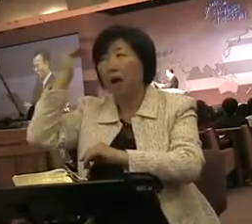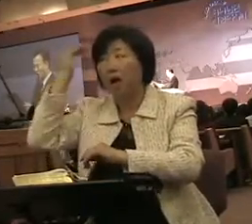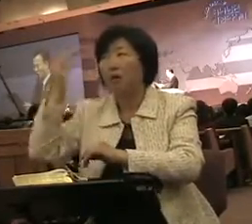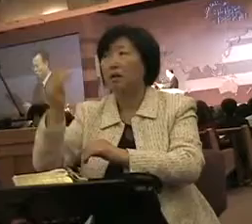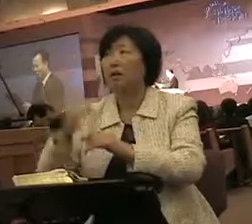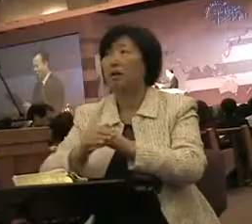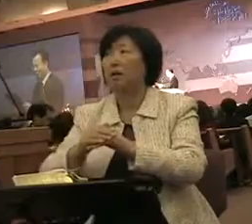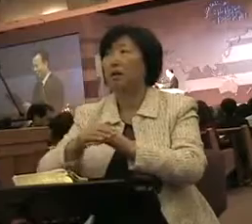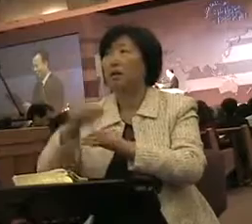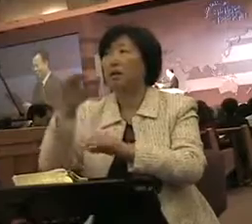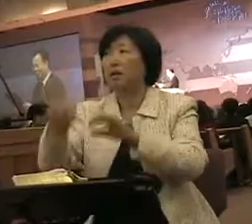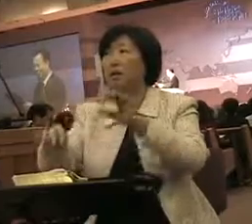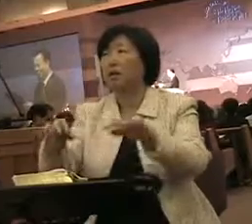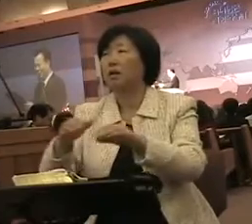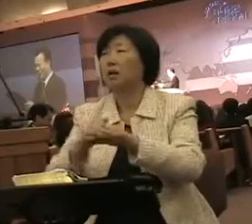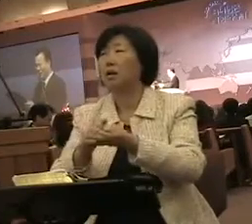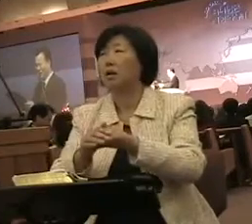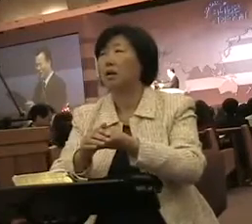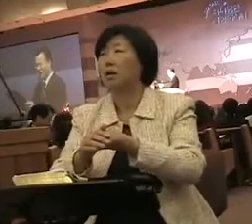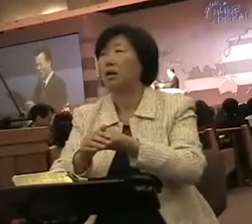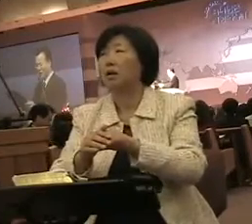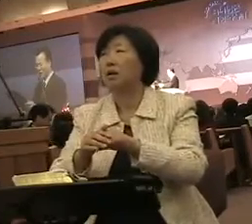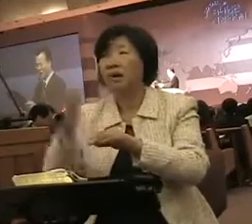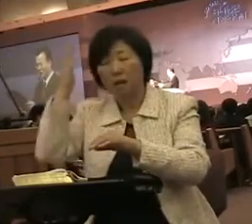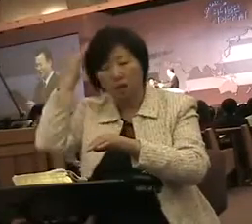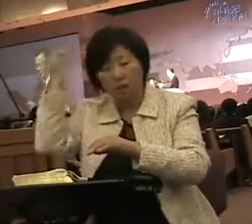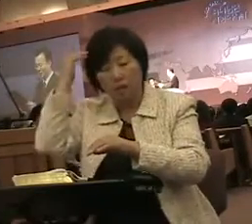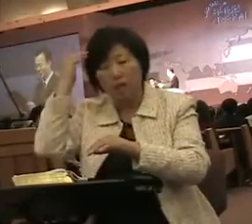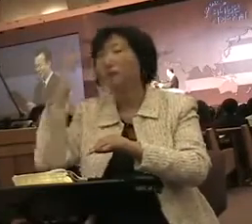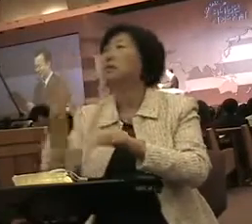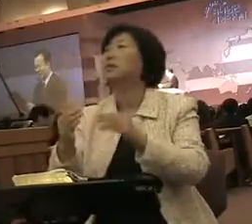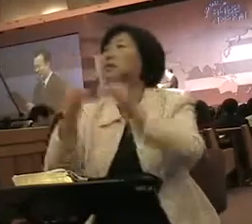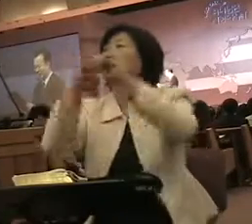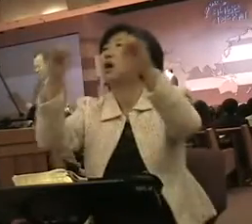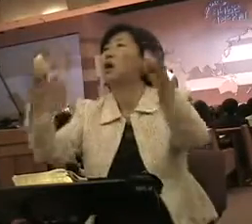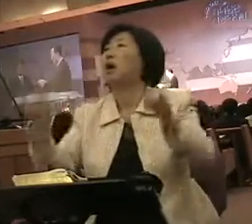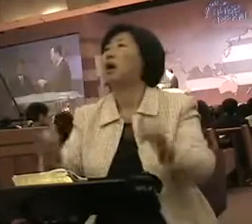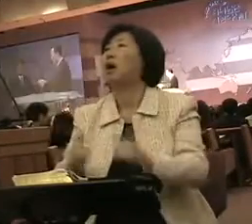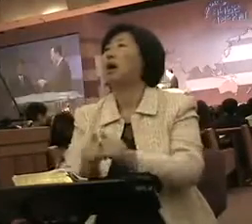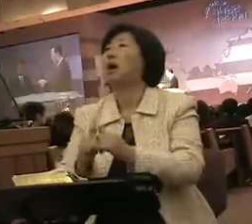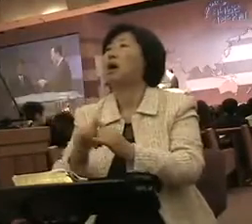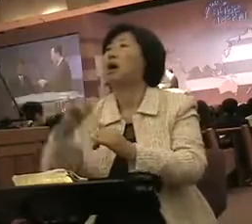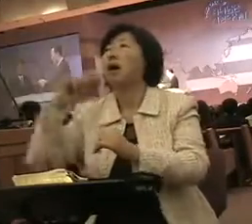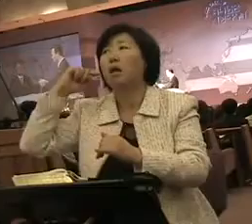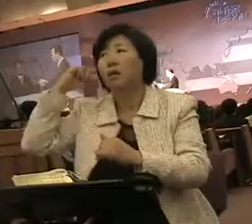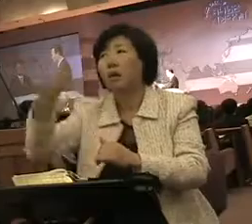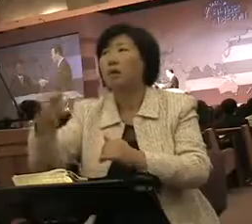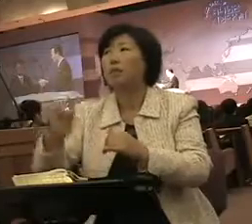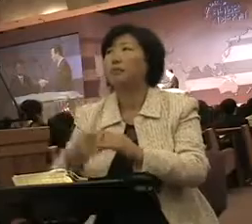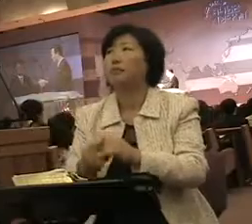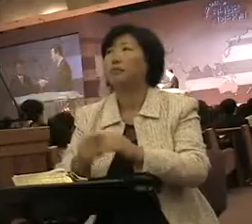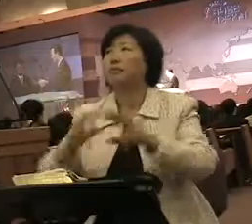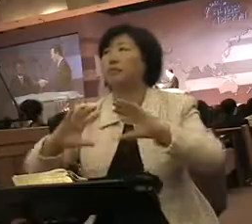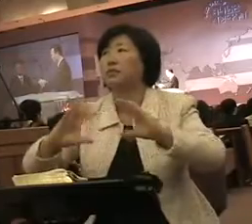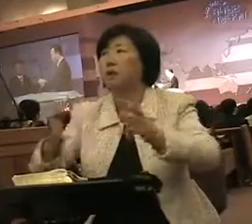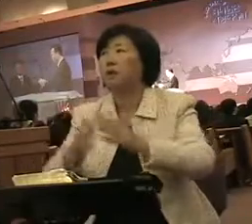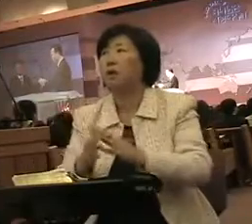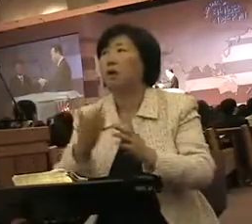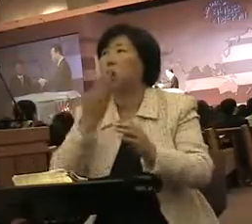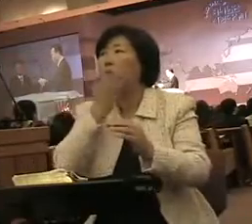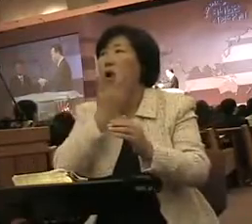건강하고 균형 잡힌 교회를 개척하여 한인 사회와 차세대에 하나님 나라의 선한 영향력을 끼치는 사명을